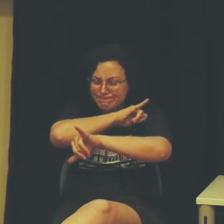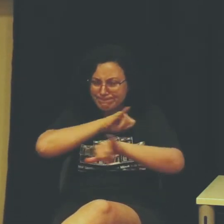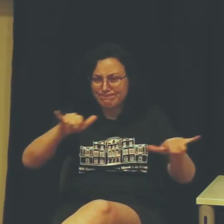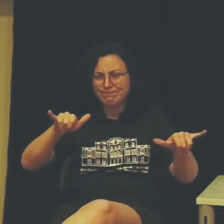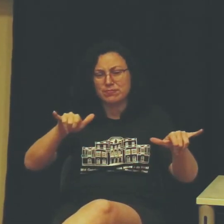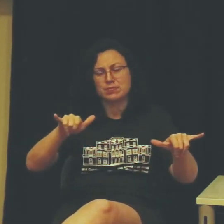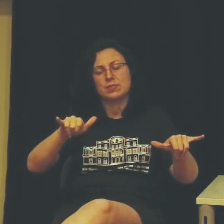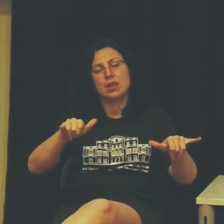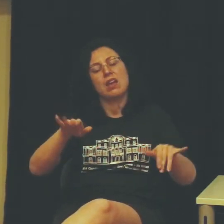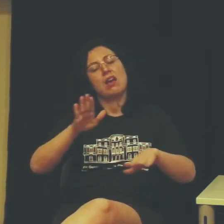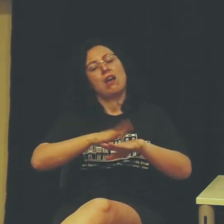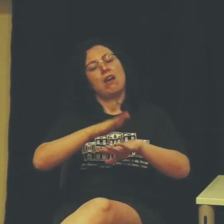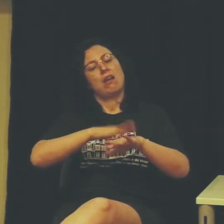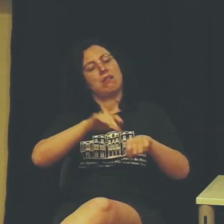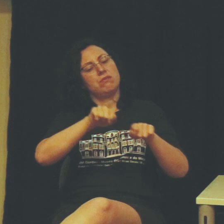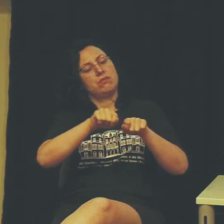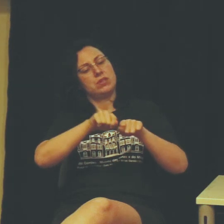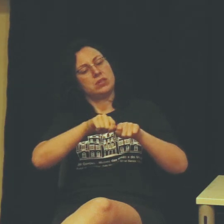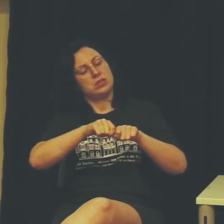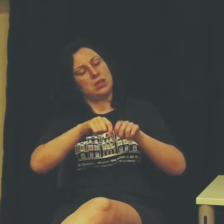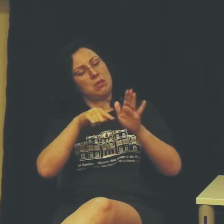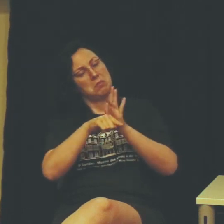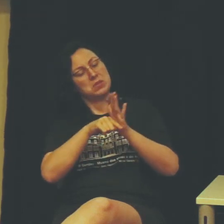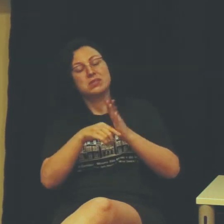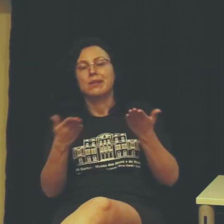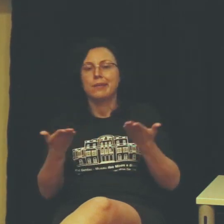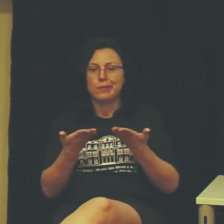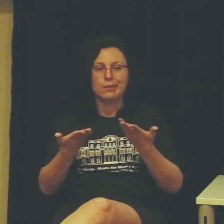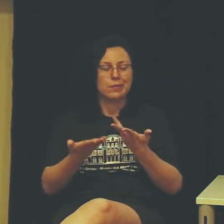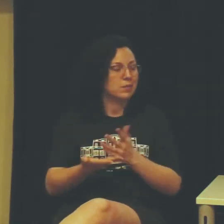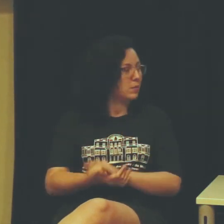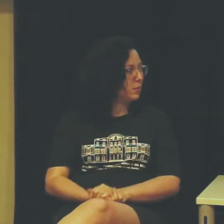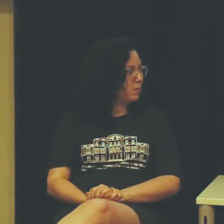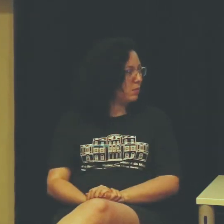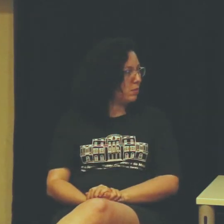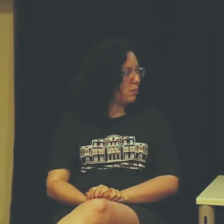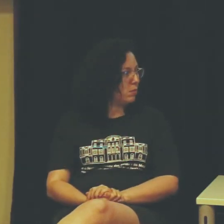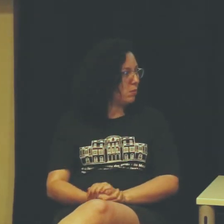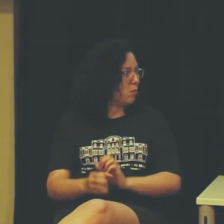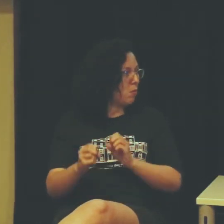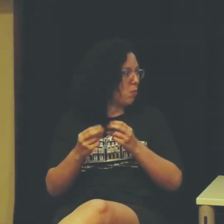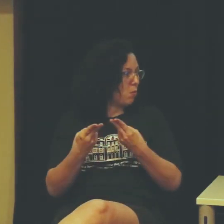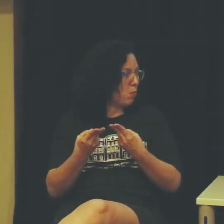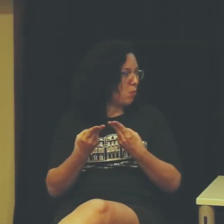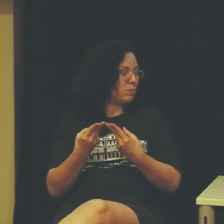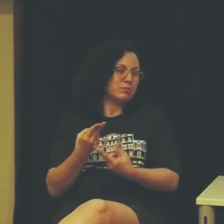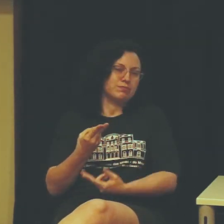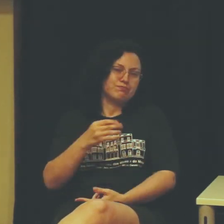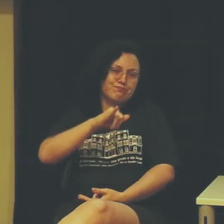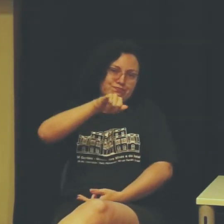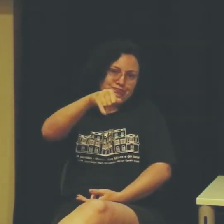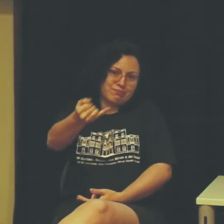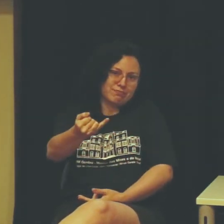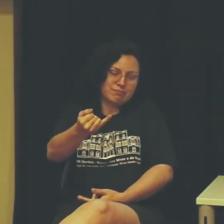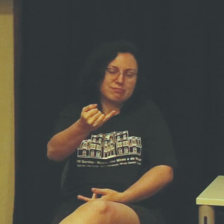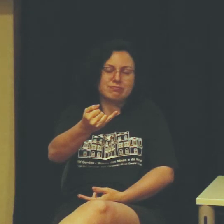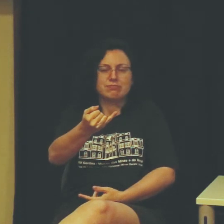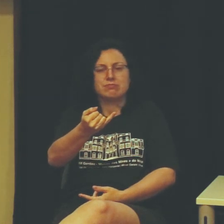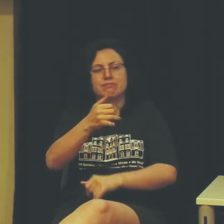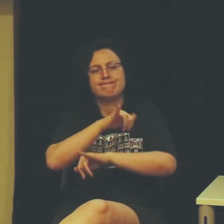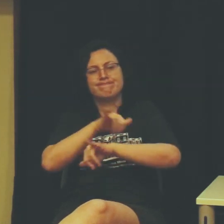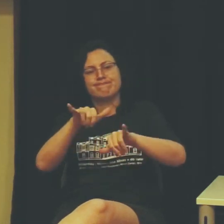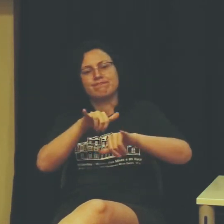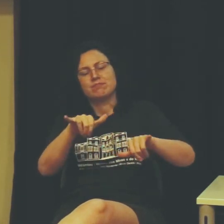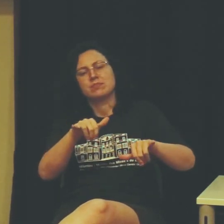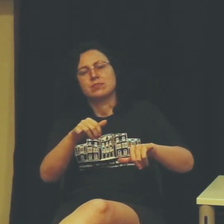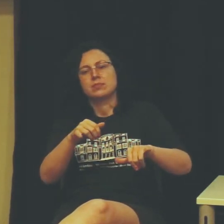aquilo que vocês estão fazendo, né, num momento como esse. Ou ainda, né, quando vocês tiverem uma oportunidade, né, de divulgar aquilo